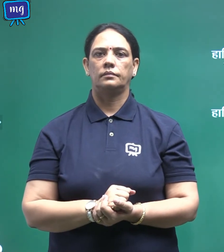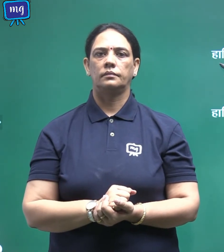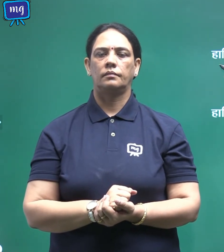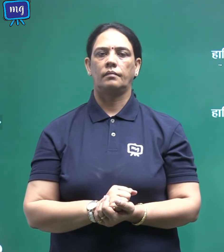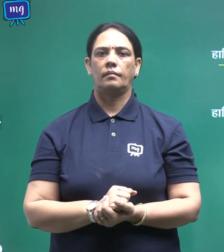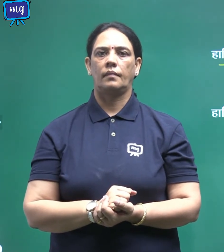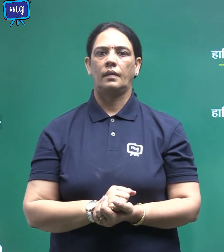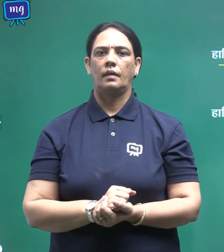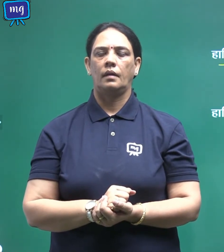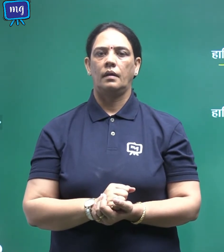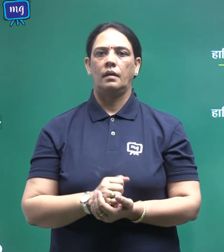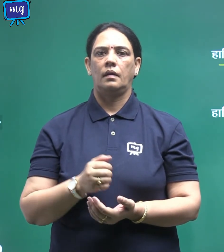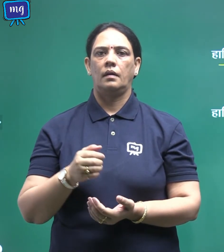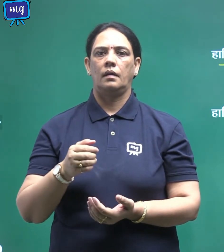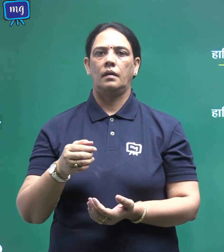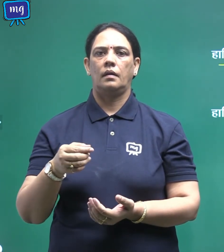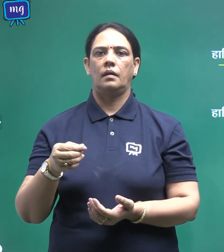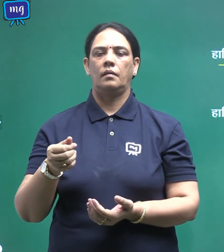हानि बराबर